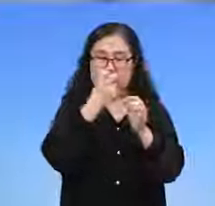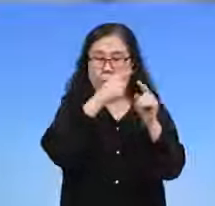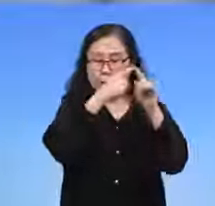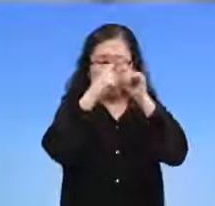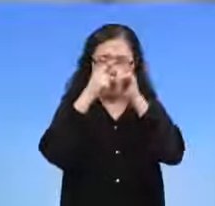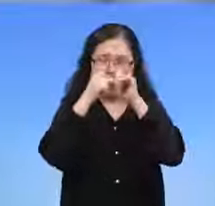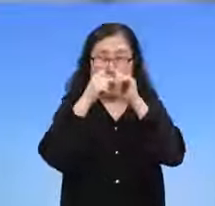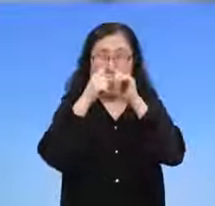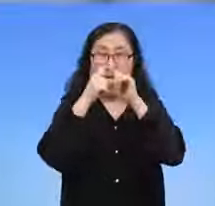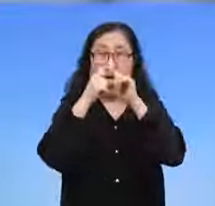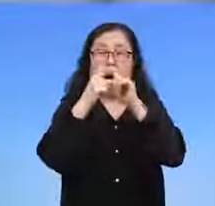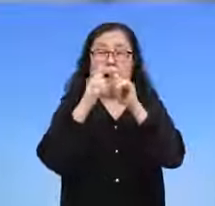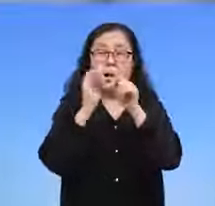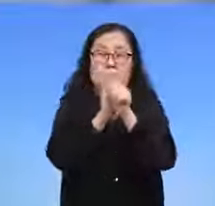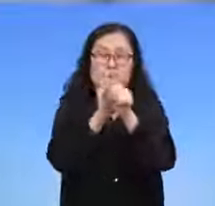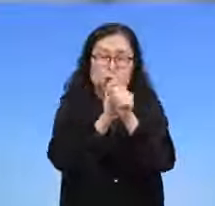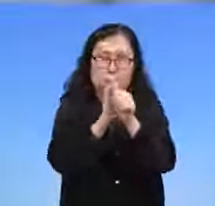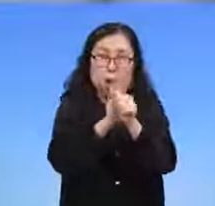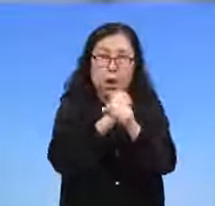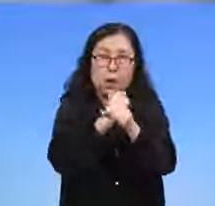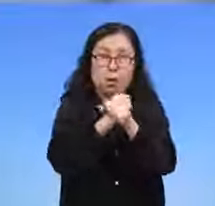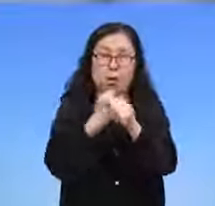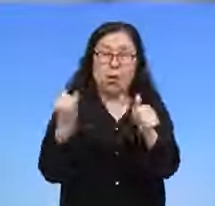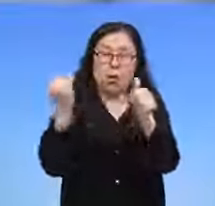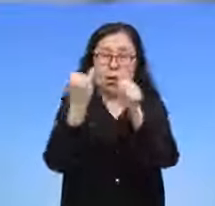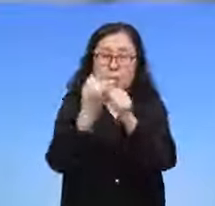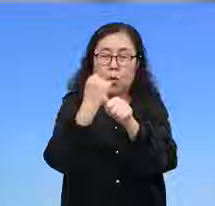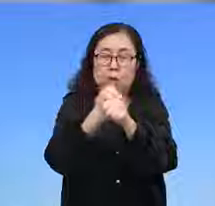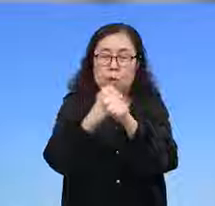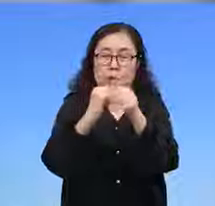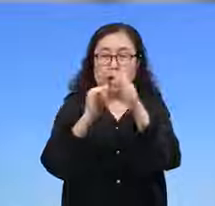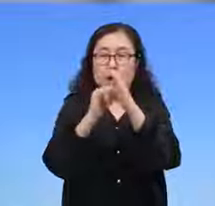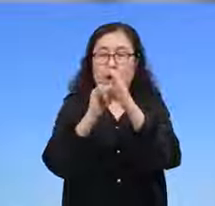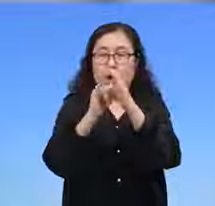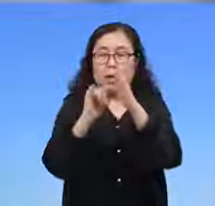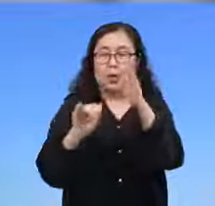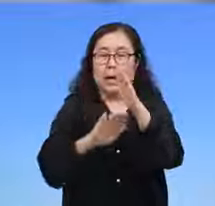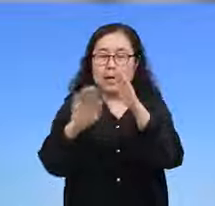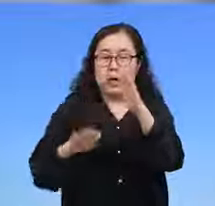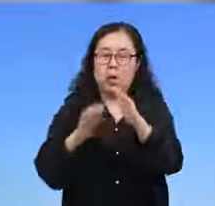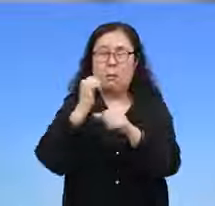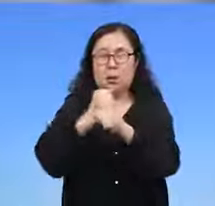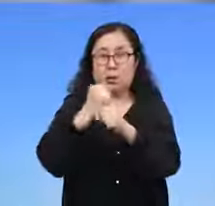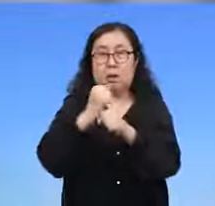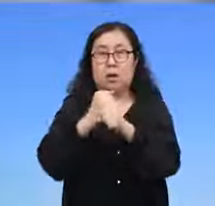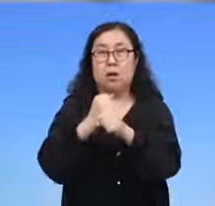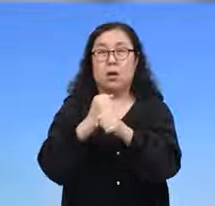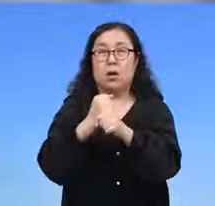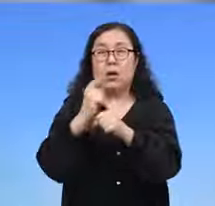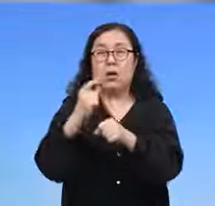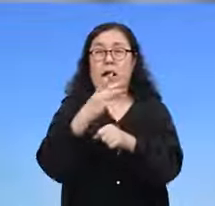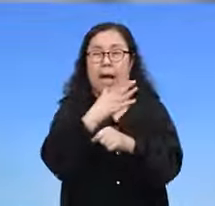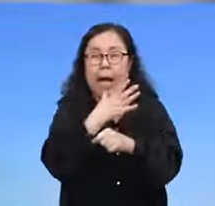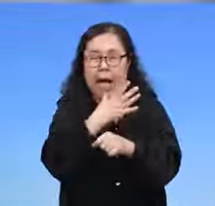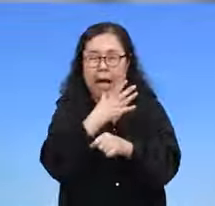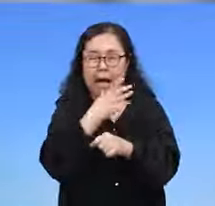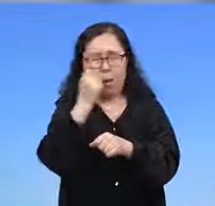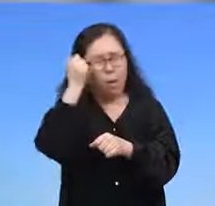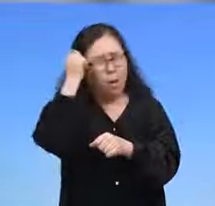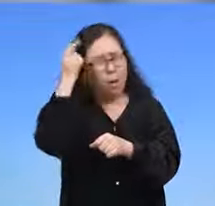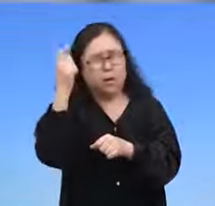하반신 마비가 된 그 남자친구랑 결혼을 해서 가정을 이루는 겁니다. 그래서 제가 기억이 나요. 와,